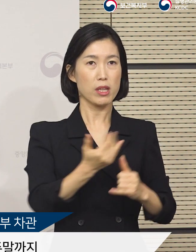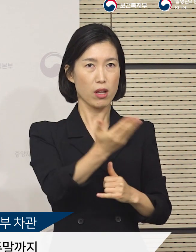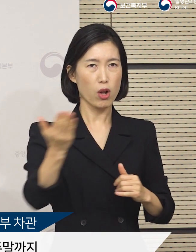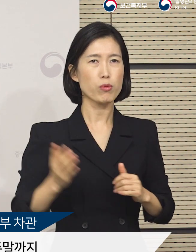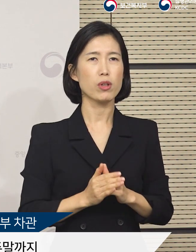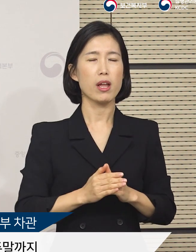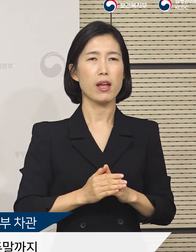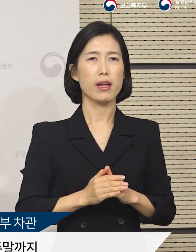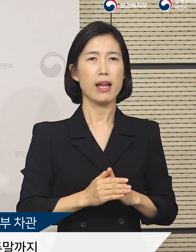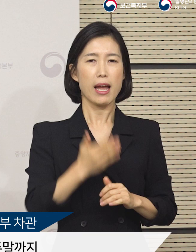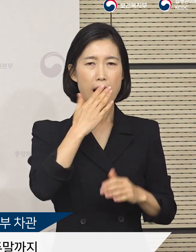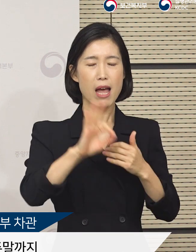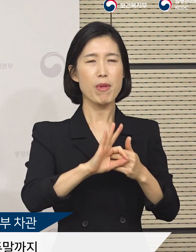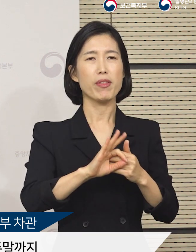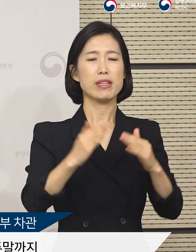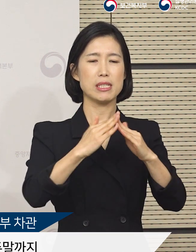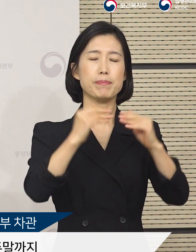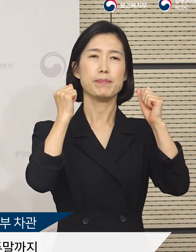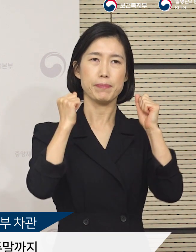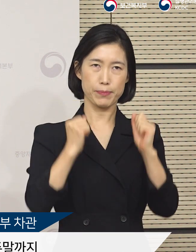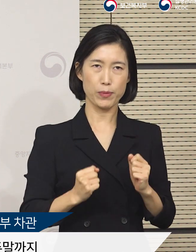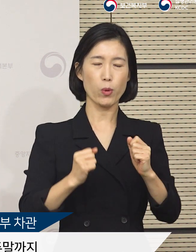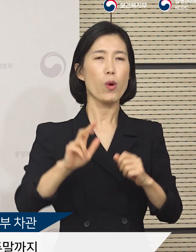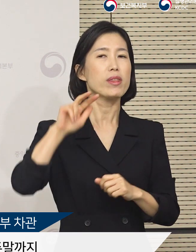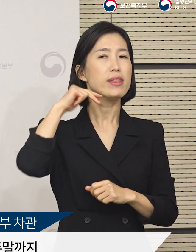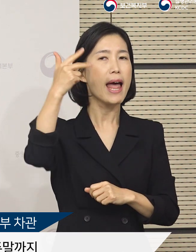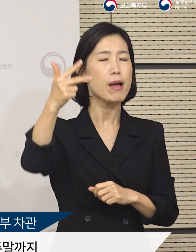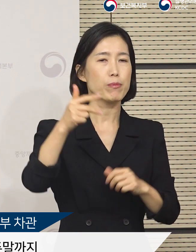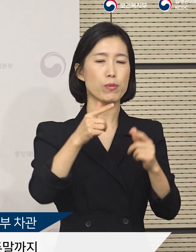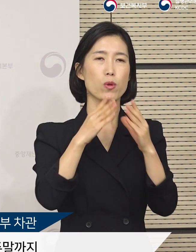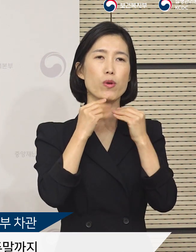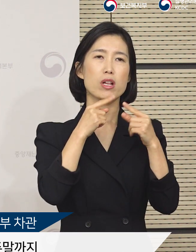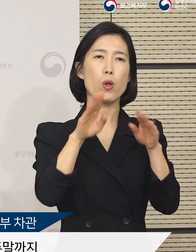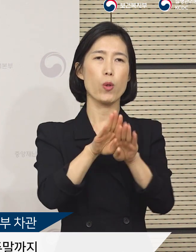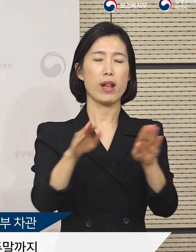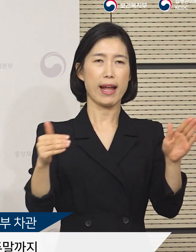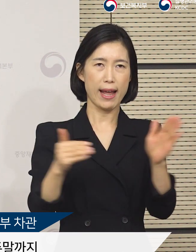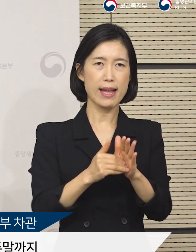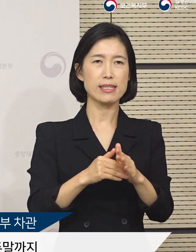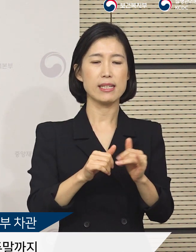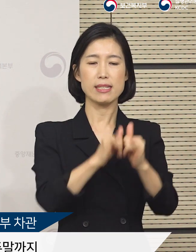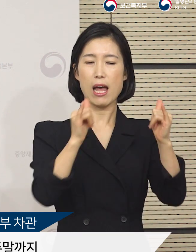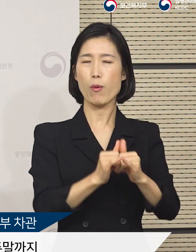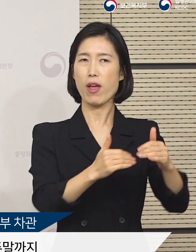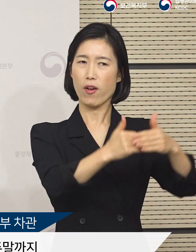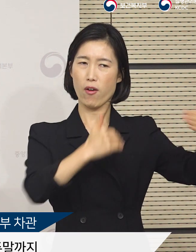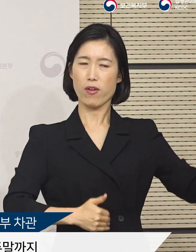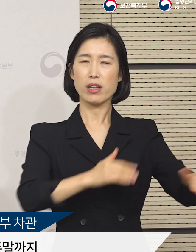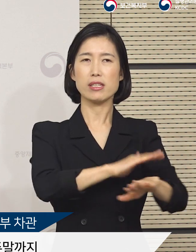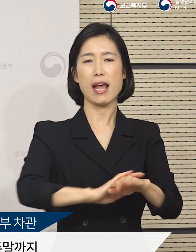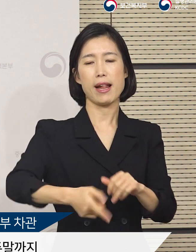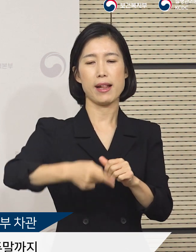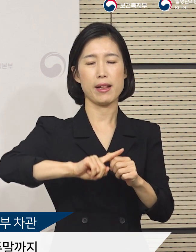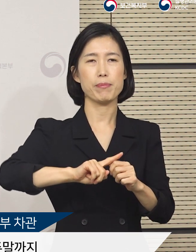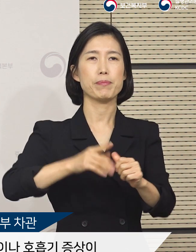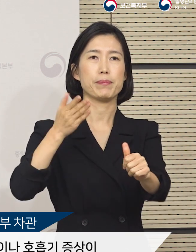여러분들께서 최대한 집안에 머물며 다음 주말까지 사회적 거리두기에 동참해 주시기